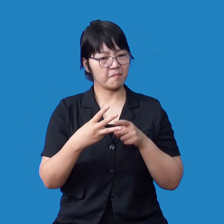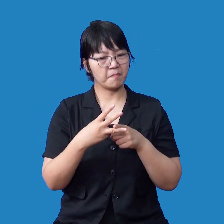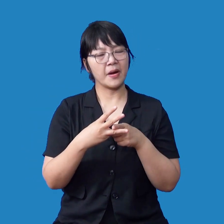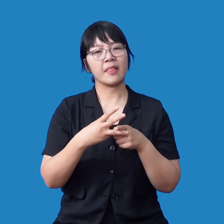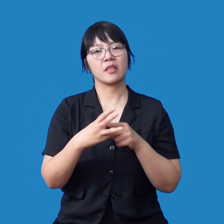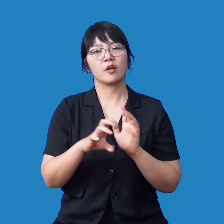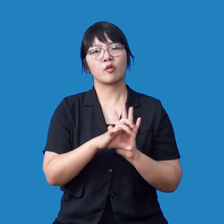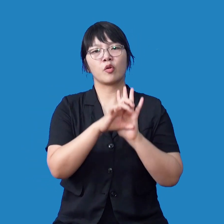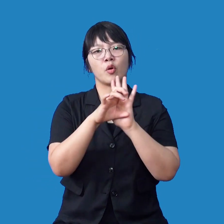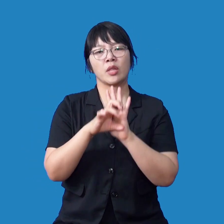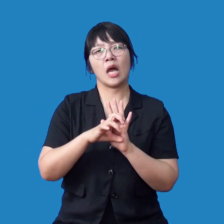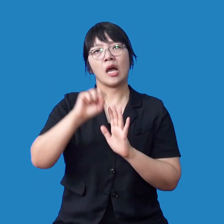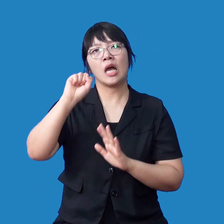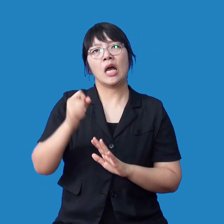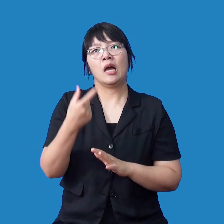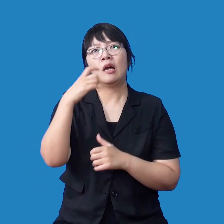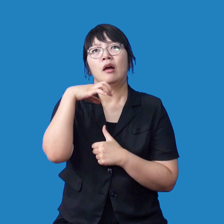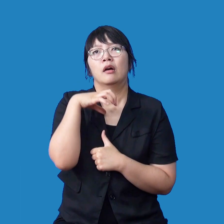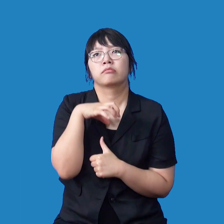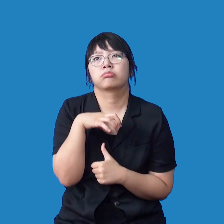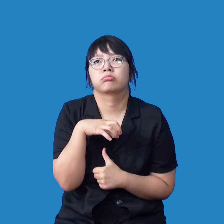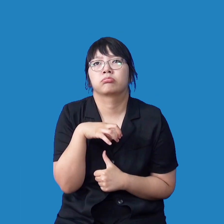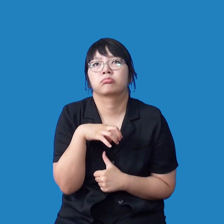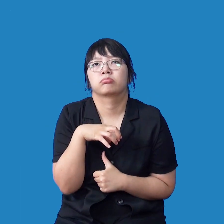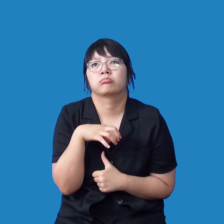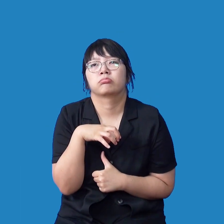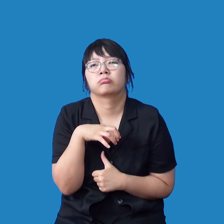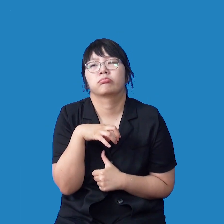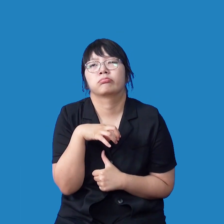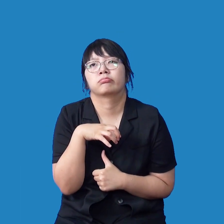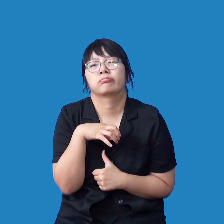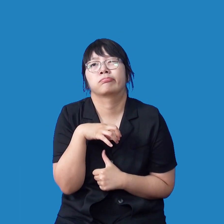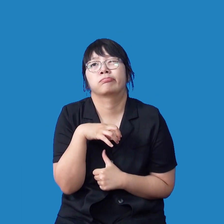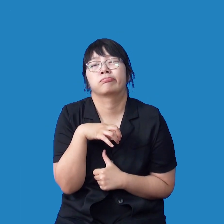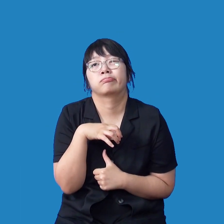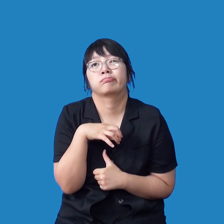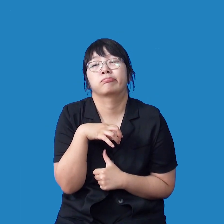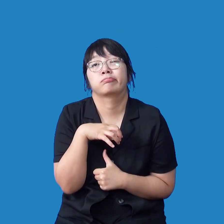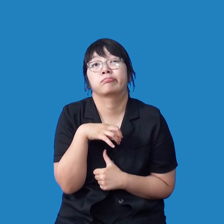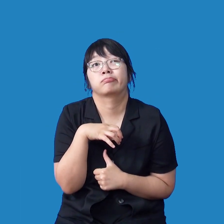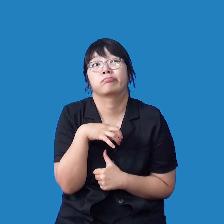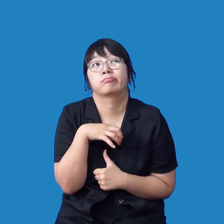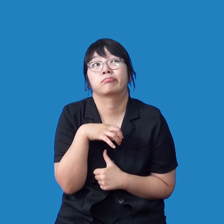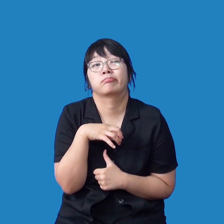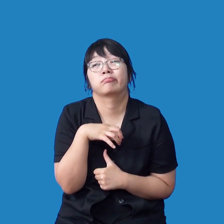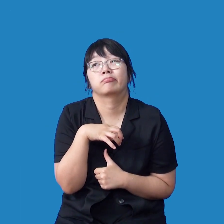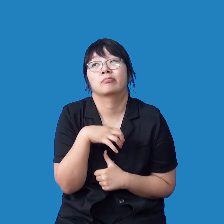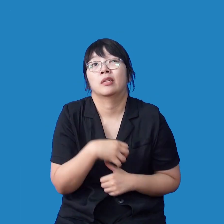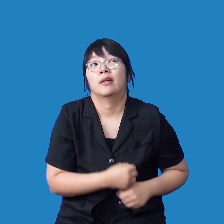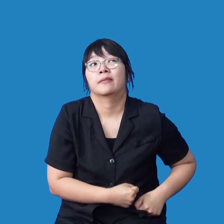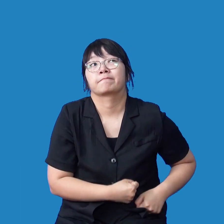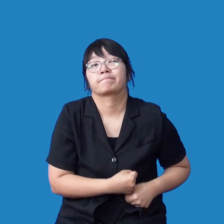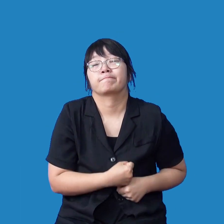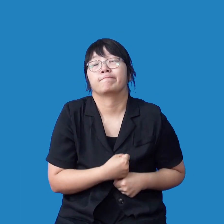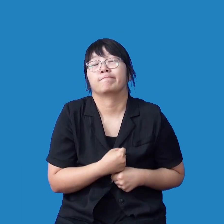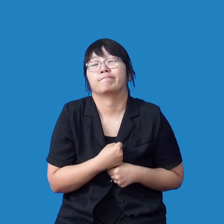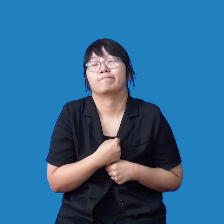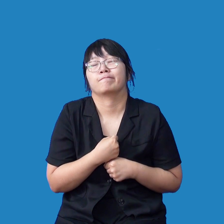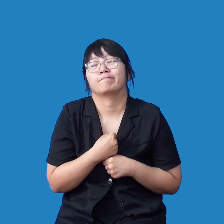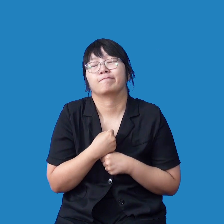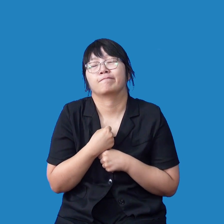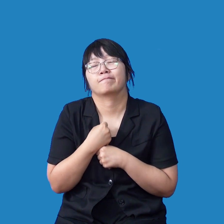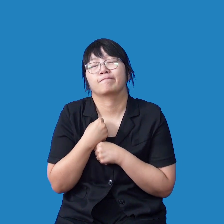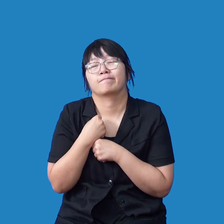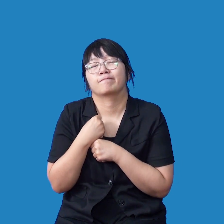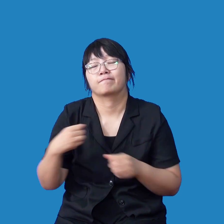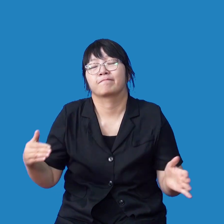조금은 위축된 시간을 살아오셨다면, 그리고 억지로라도 쉬는 인생을 살아왔다면 이제는